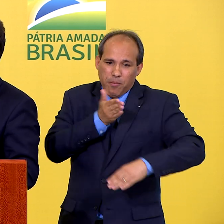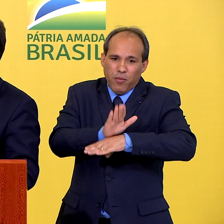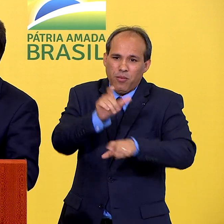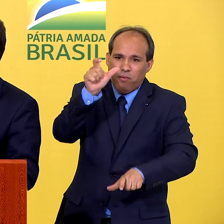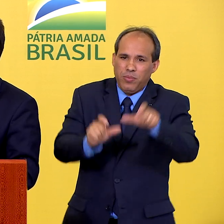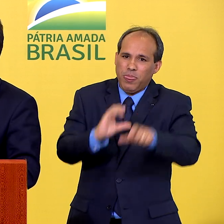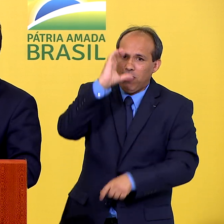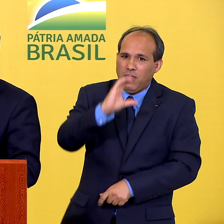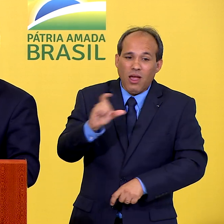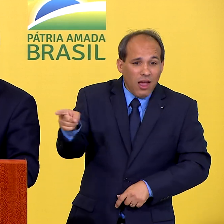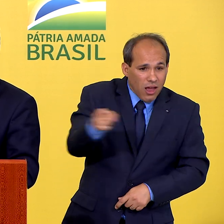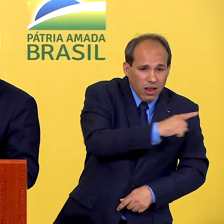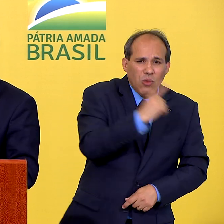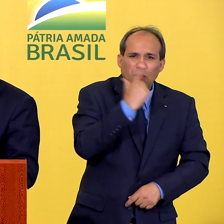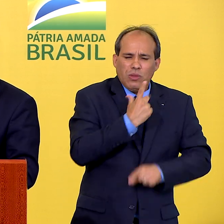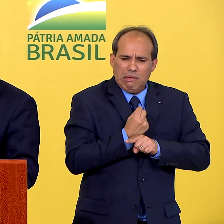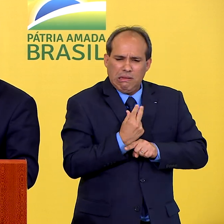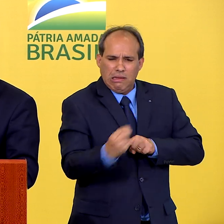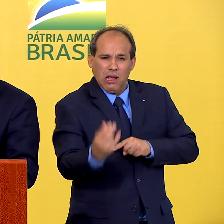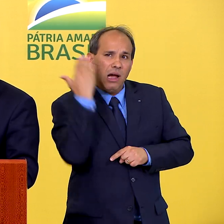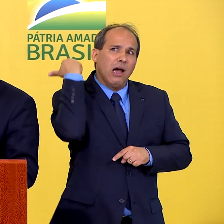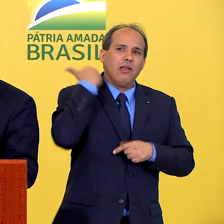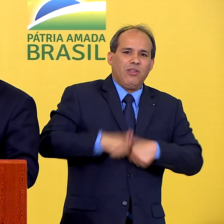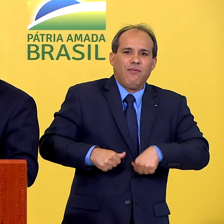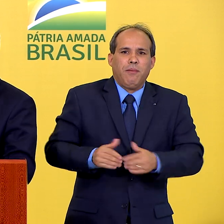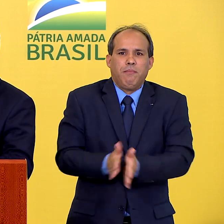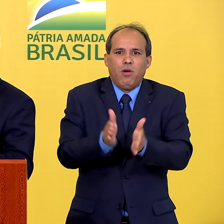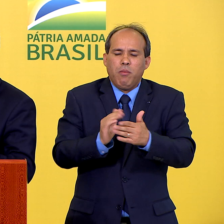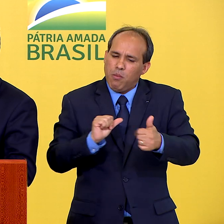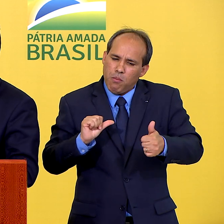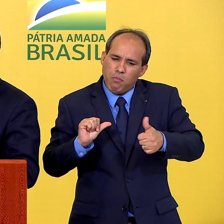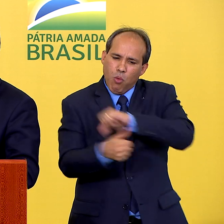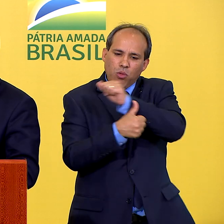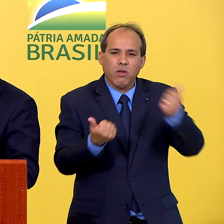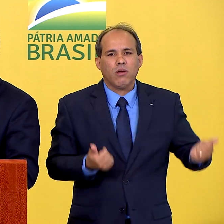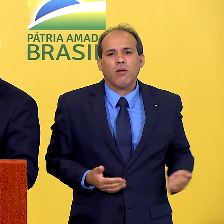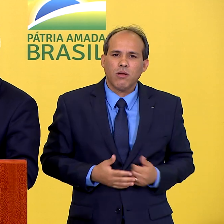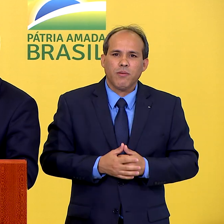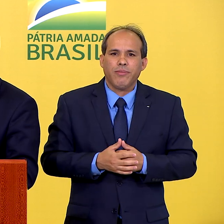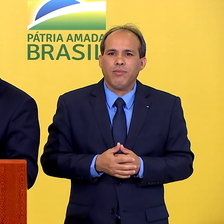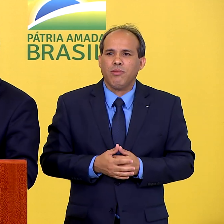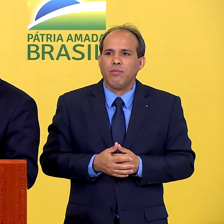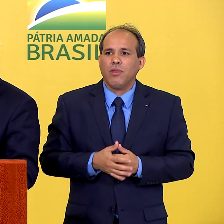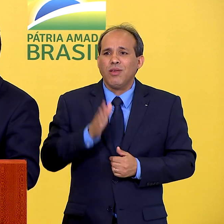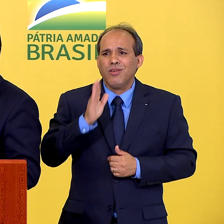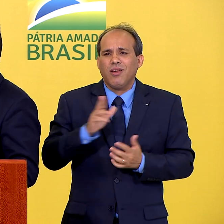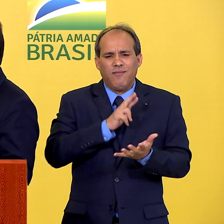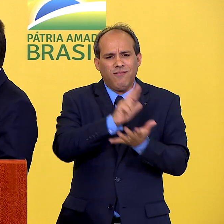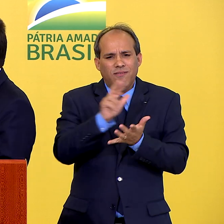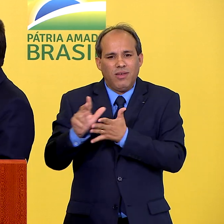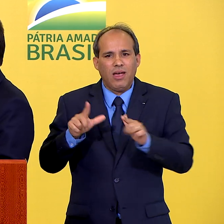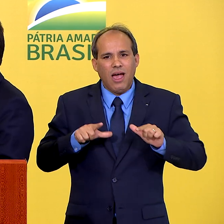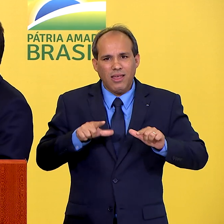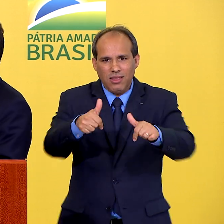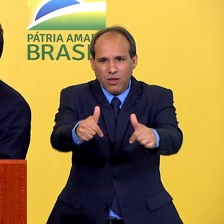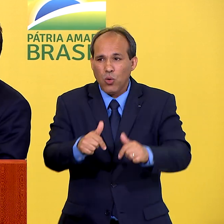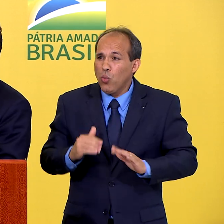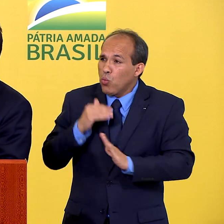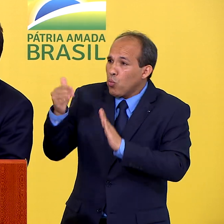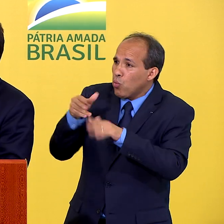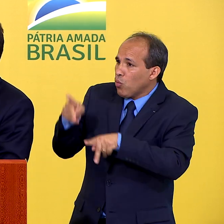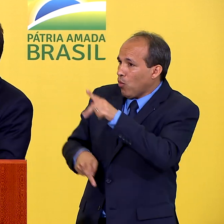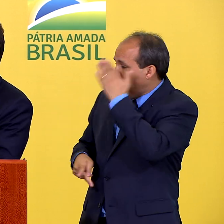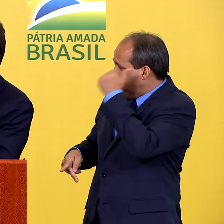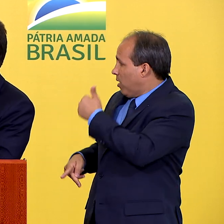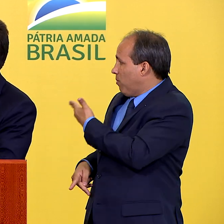para que ele supere aquela situação de pobreza que se encontra. São muitas ferramentas que estamos adotando. E toda essa população,